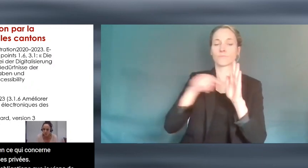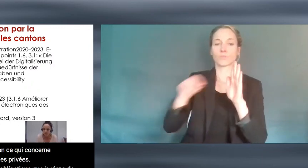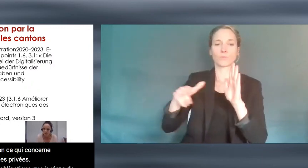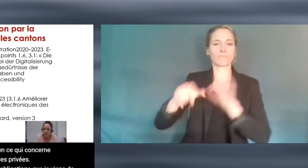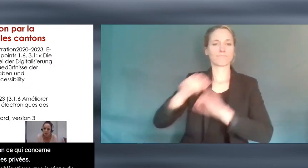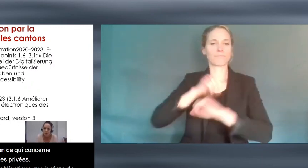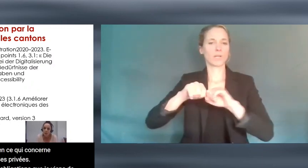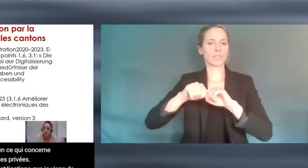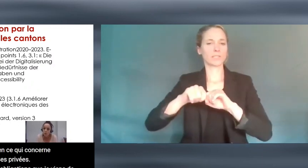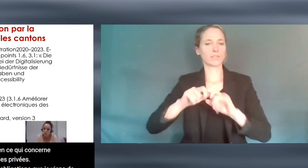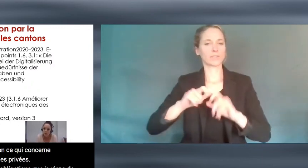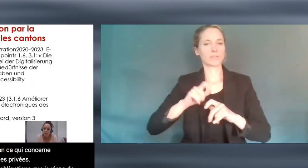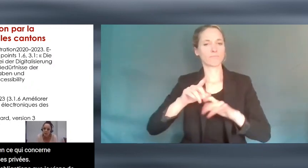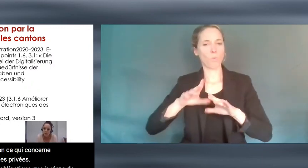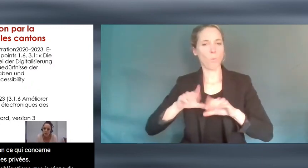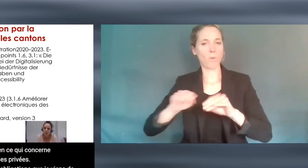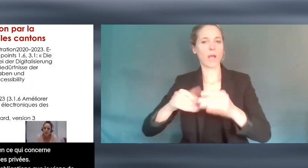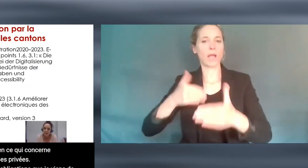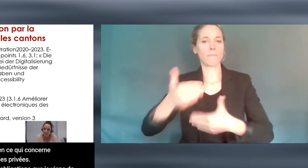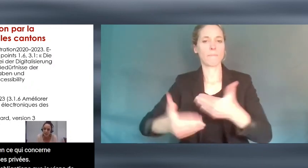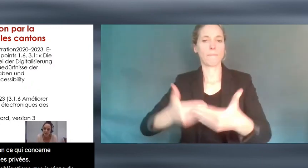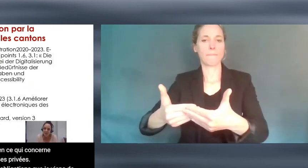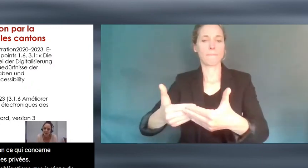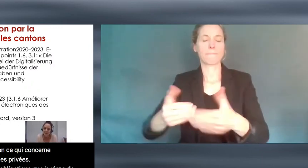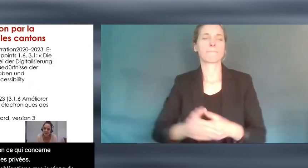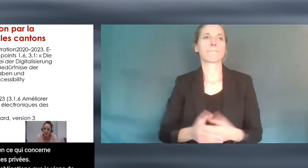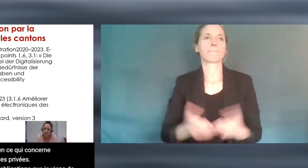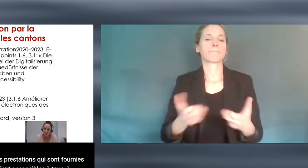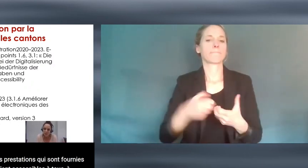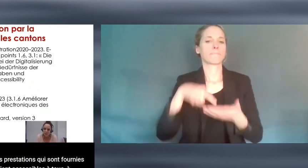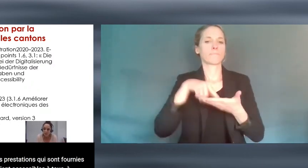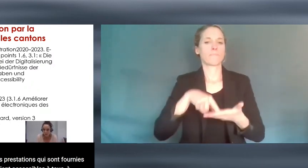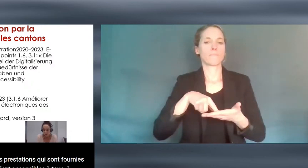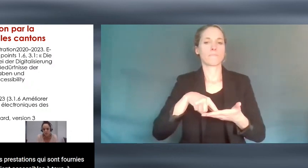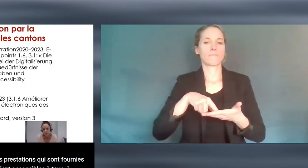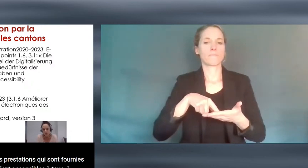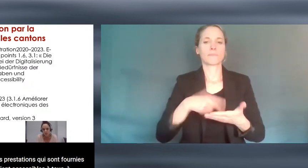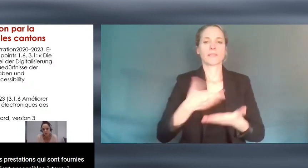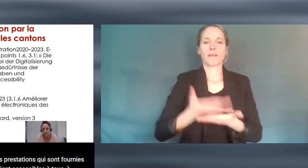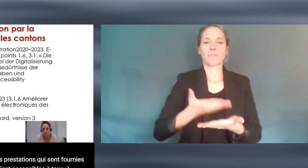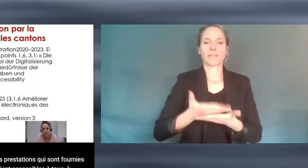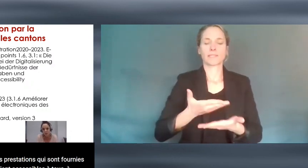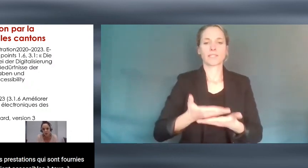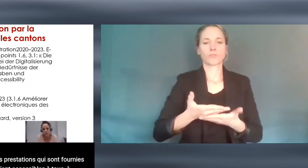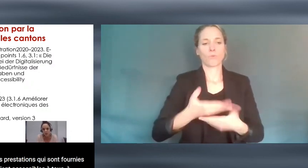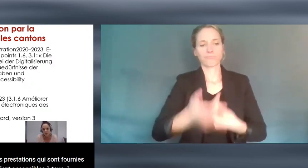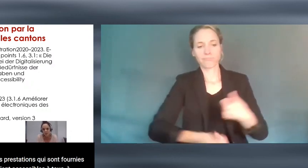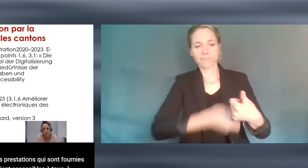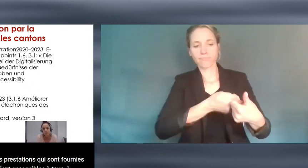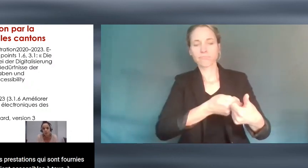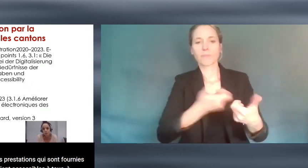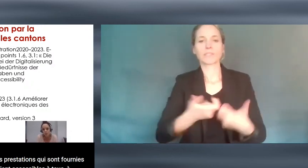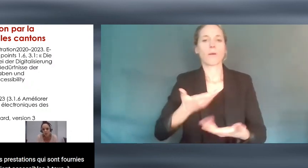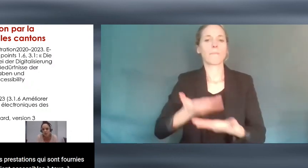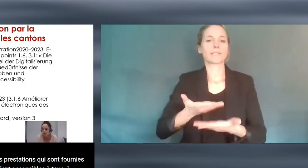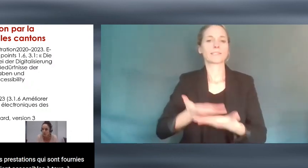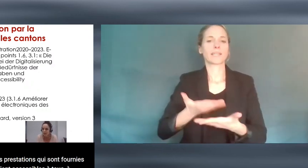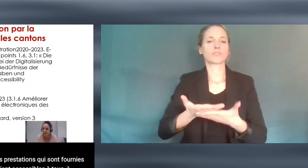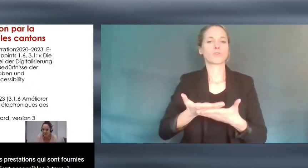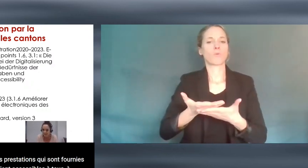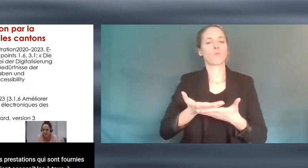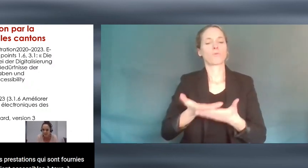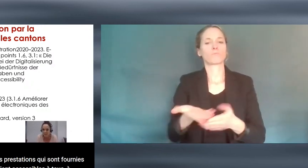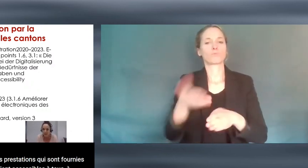Donc, en résumé, une obligation d'adapter les prestations qui sont fournies notamment sur Internet, de sorte qu'elles